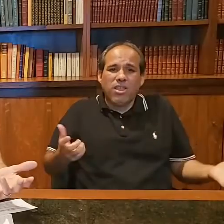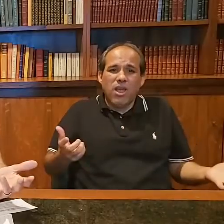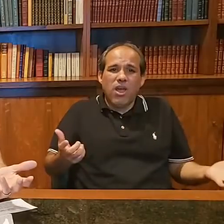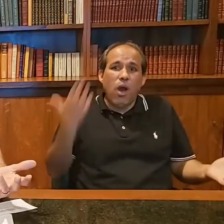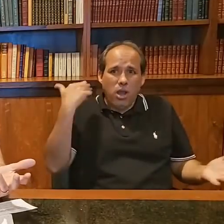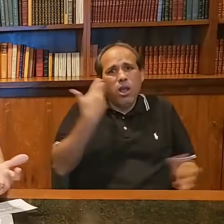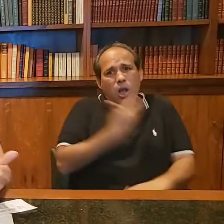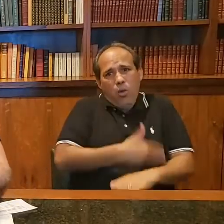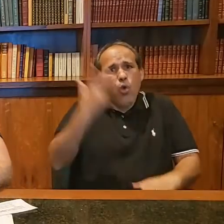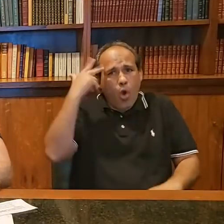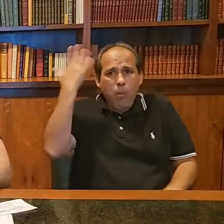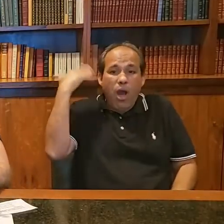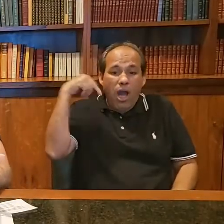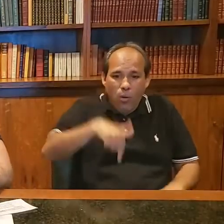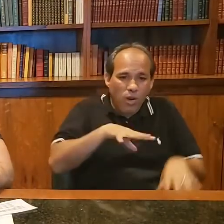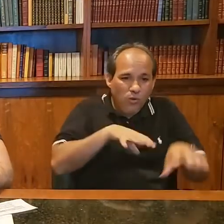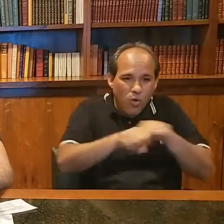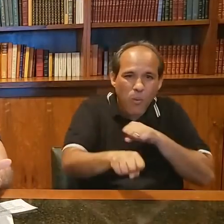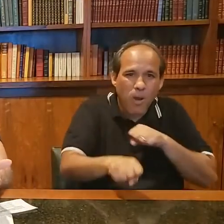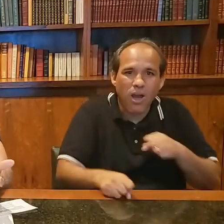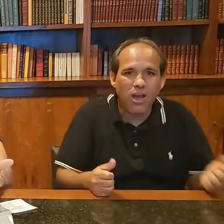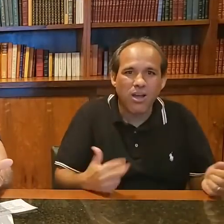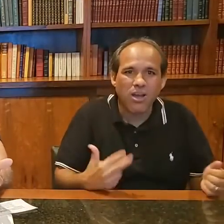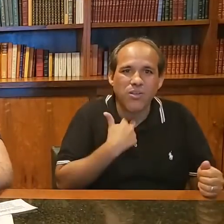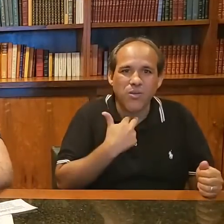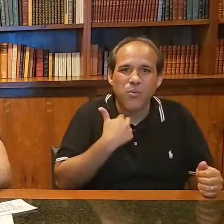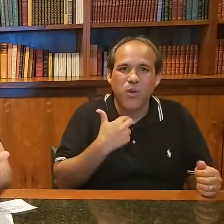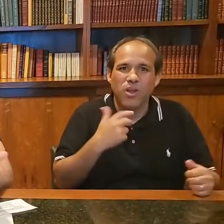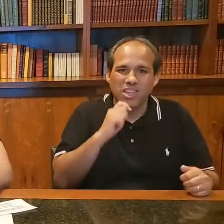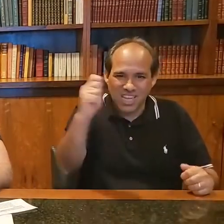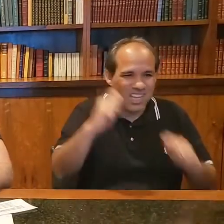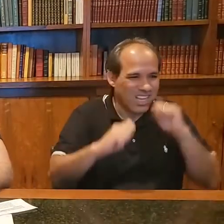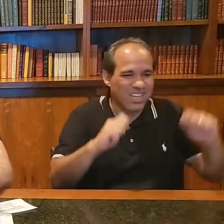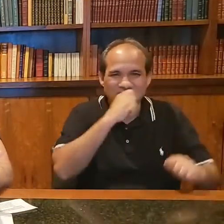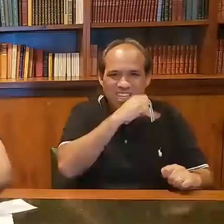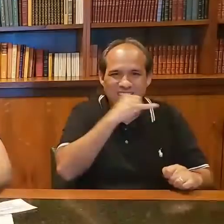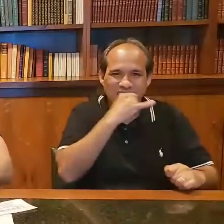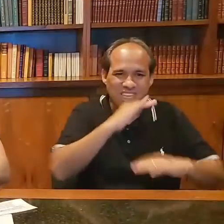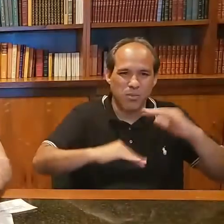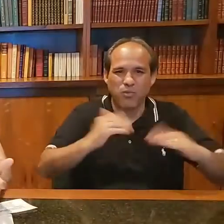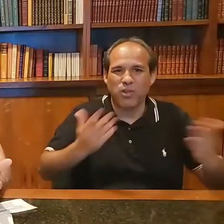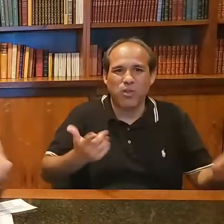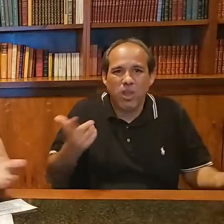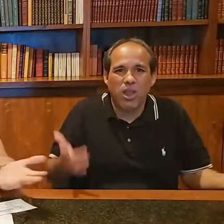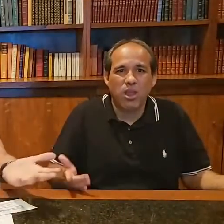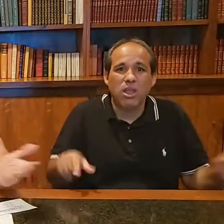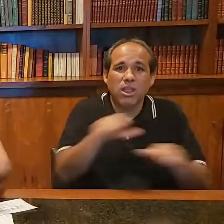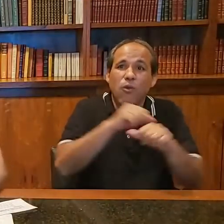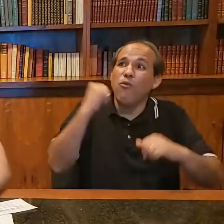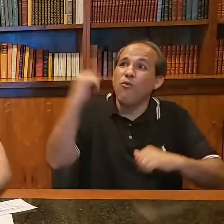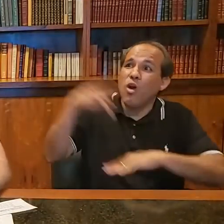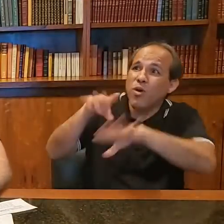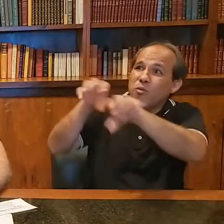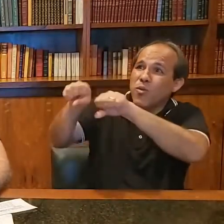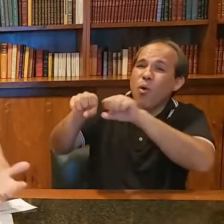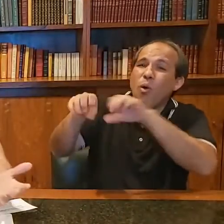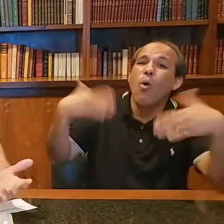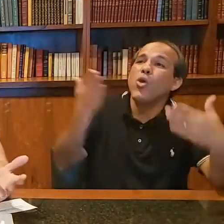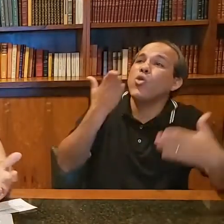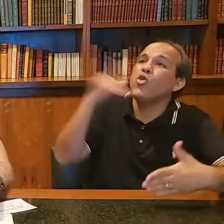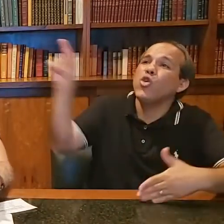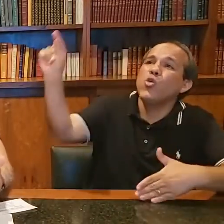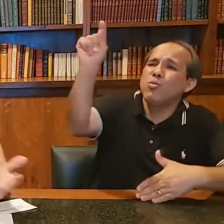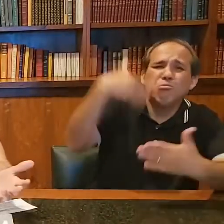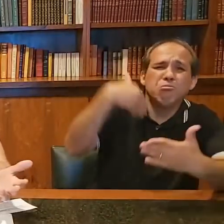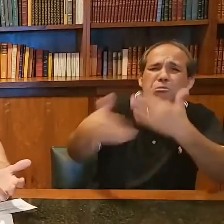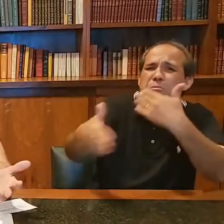não se justifica alguém se formar em qualquer lugar fora do mundo, né, não interessa o nível de ensino lá fora, e vir para cá e